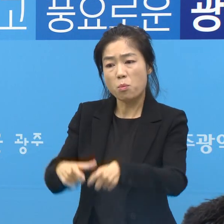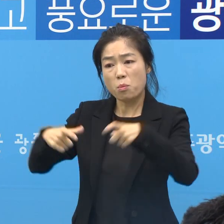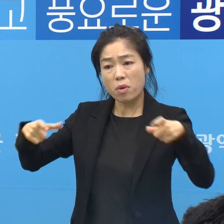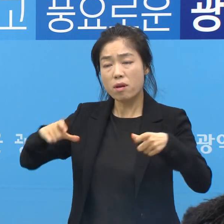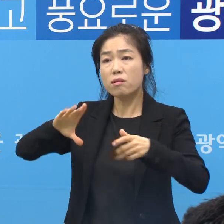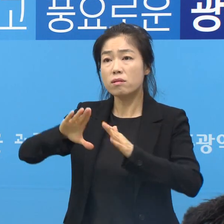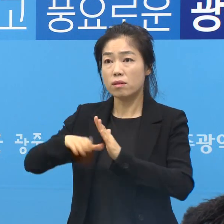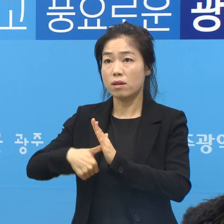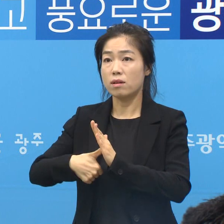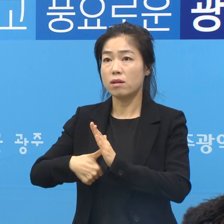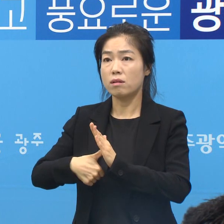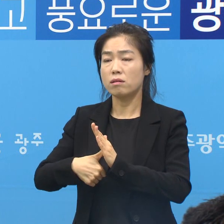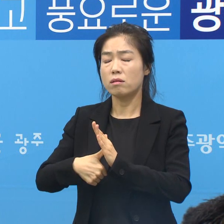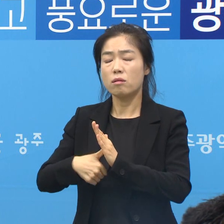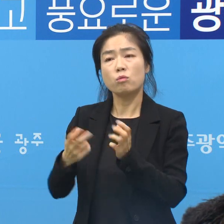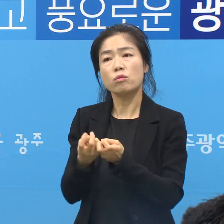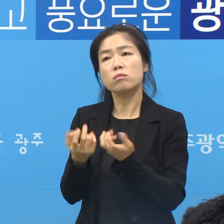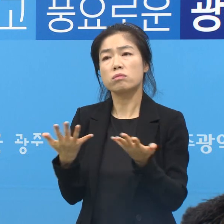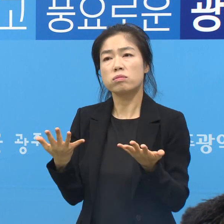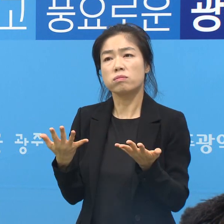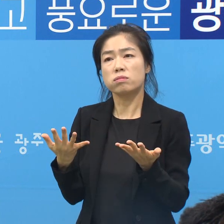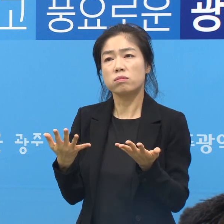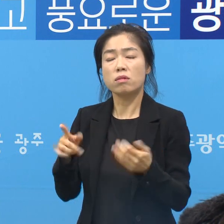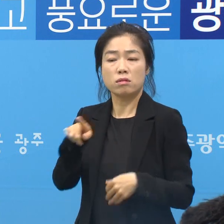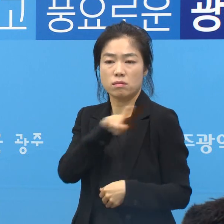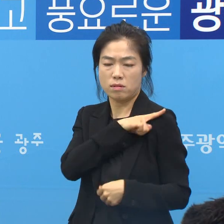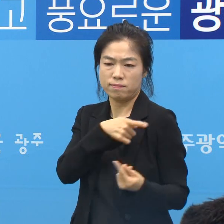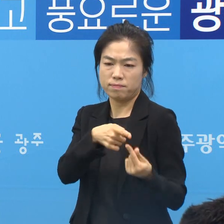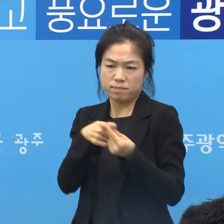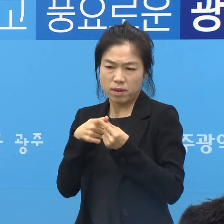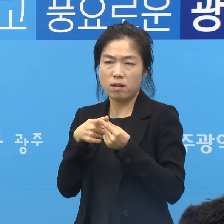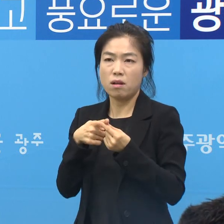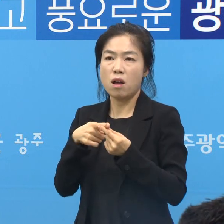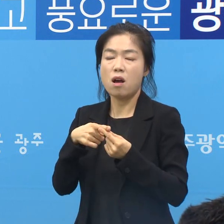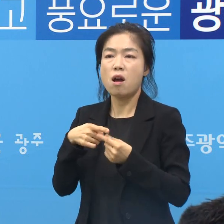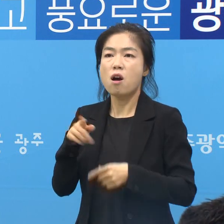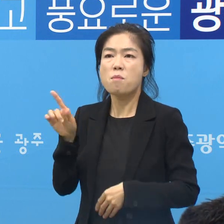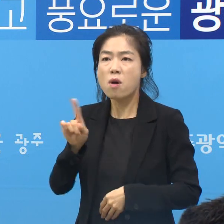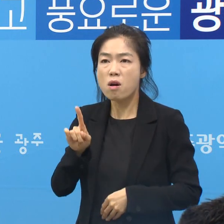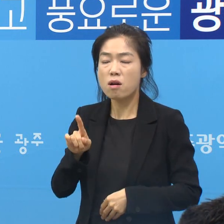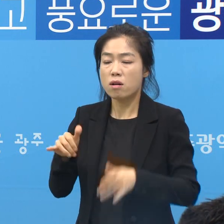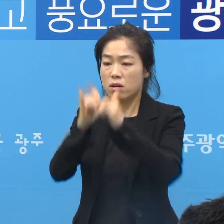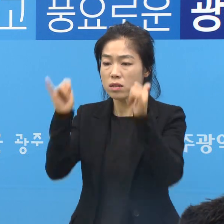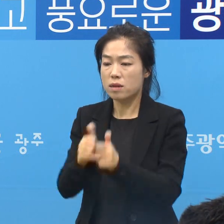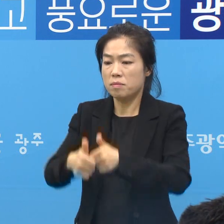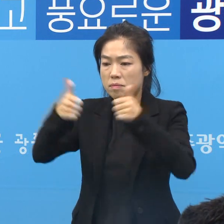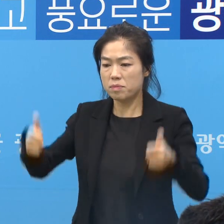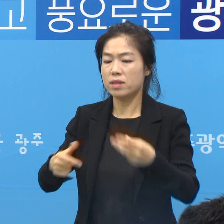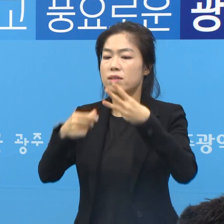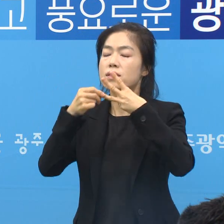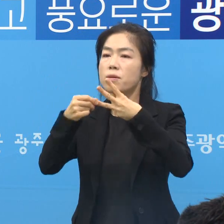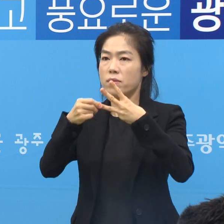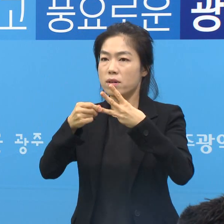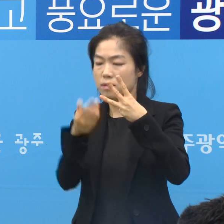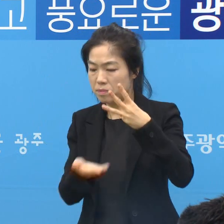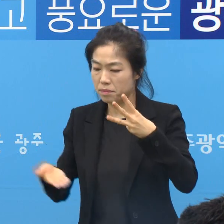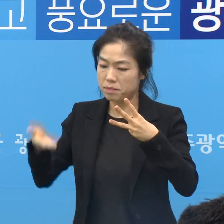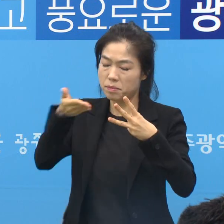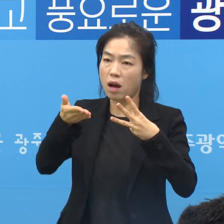확산될 경우에는 불가피하게 가장 고강도 조치인 사회적 거리두기 3단계로의